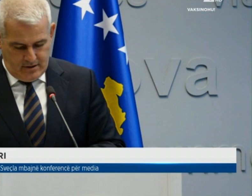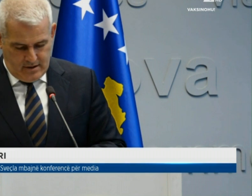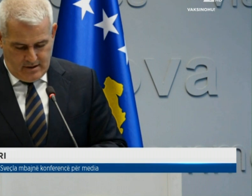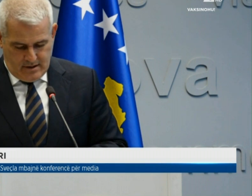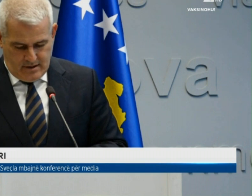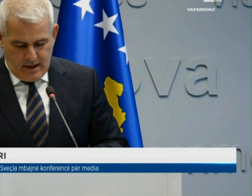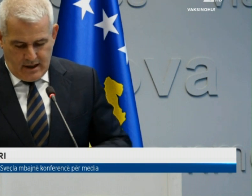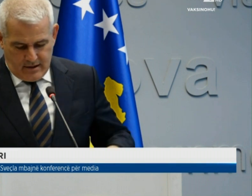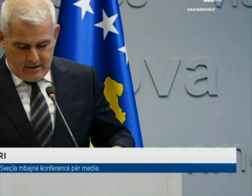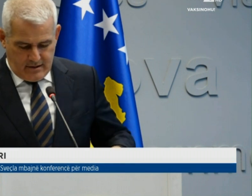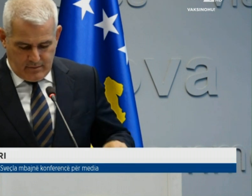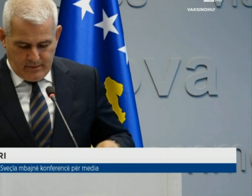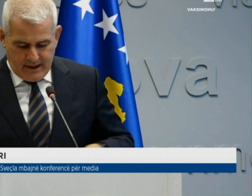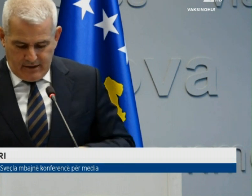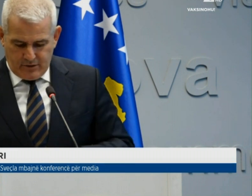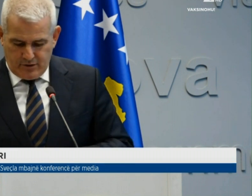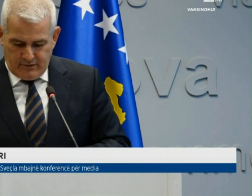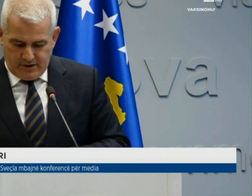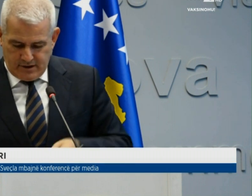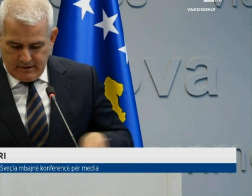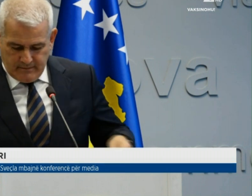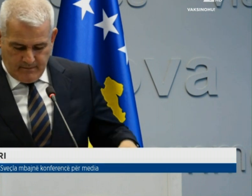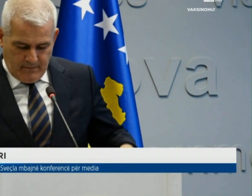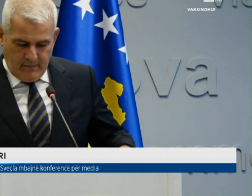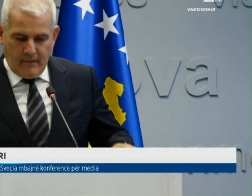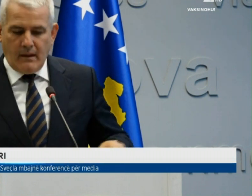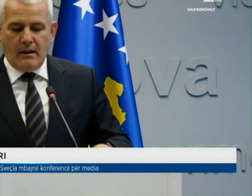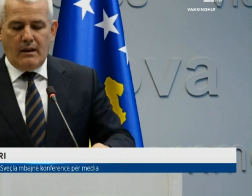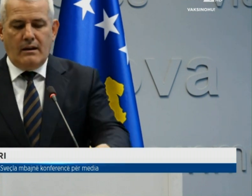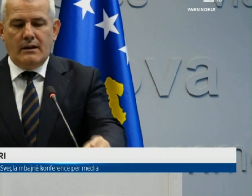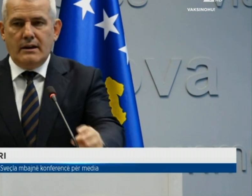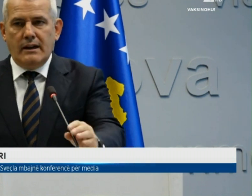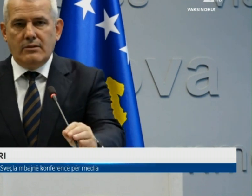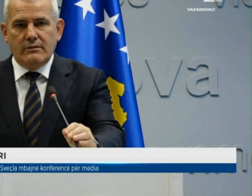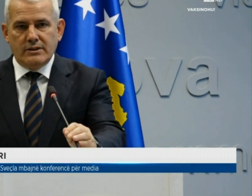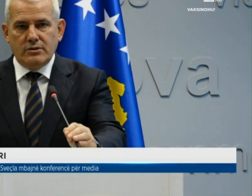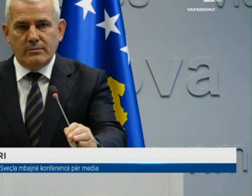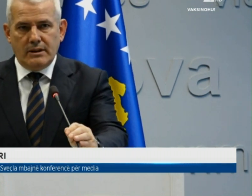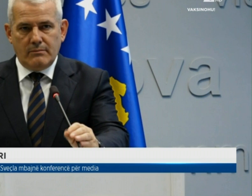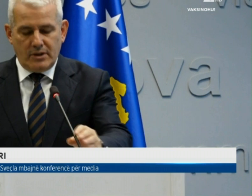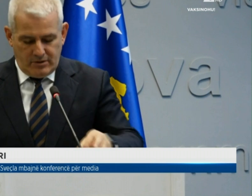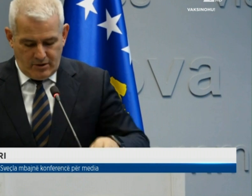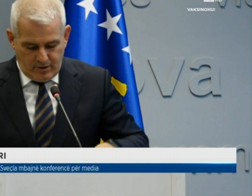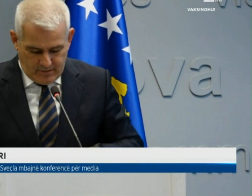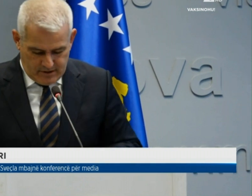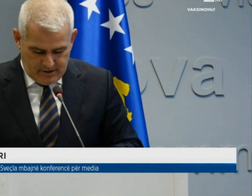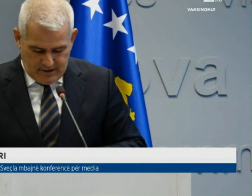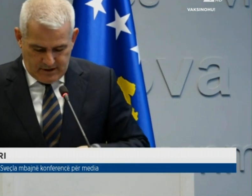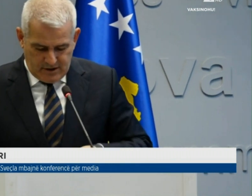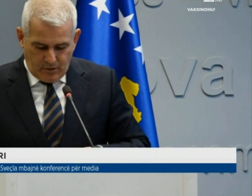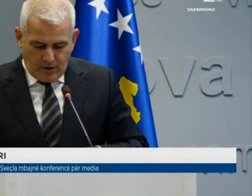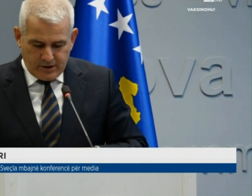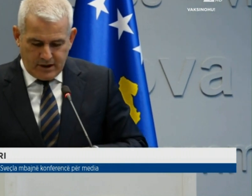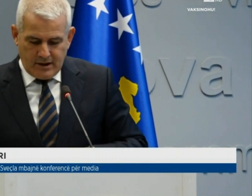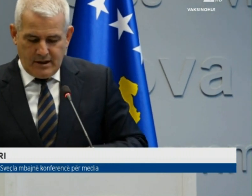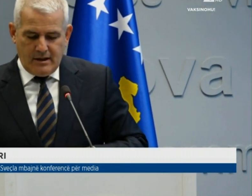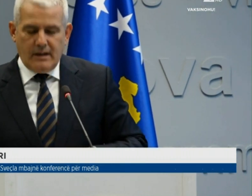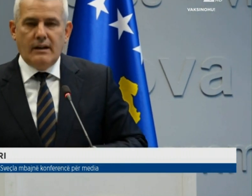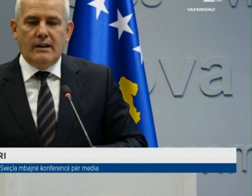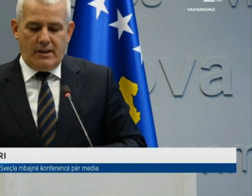dalë nga Republika e Kosovës. Ne do të vazhdojmë të monitorojmë